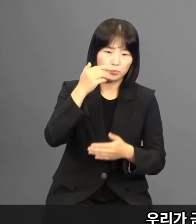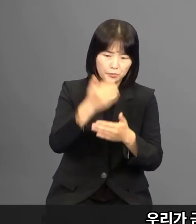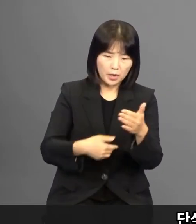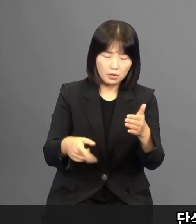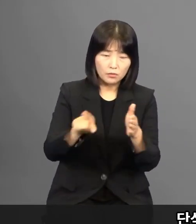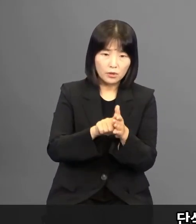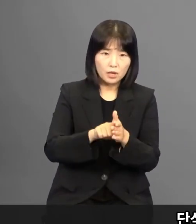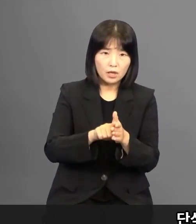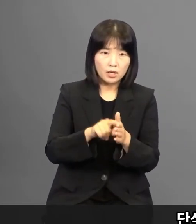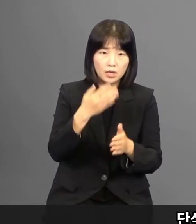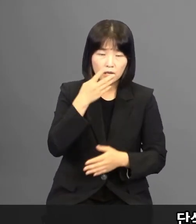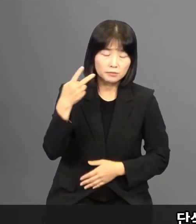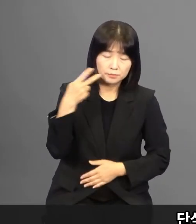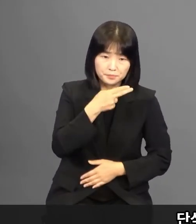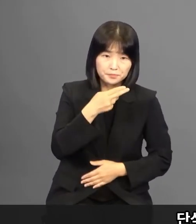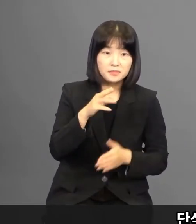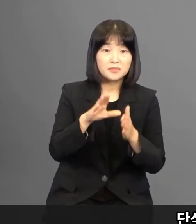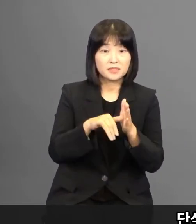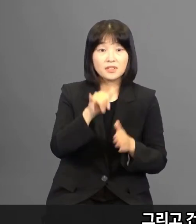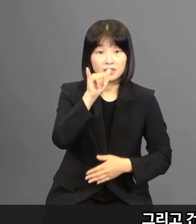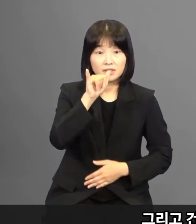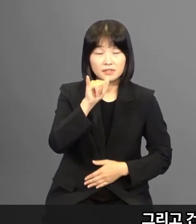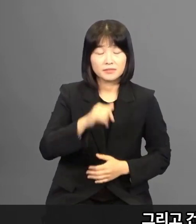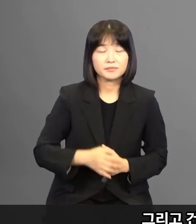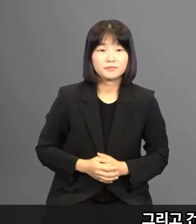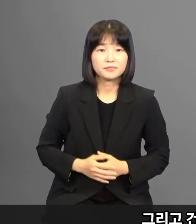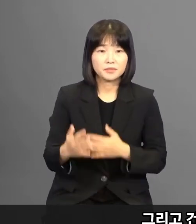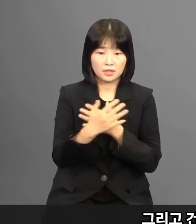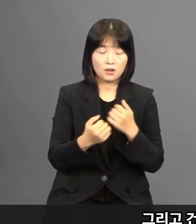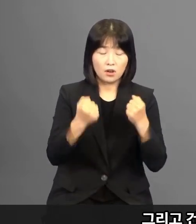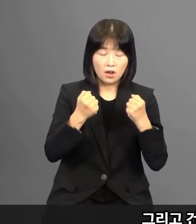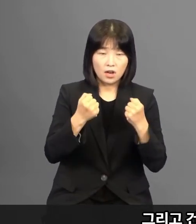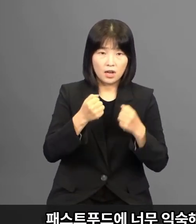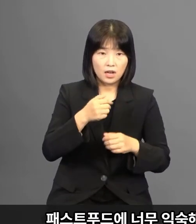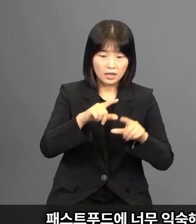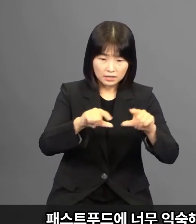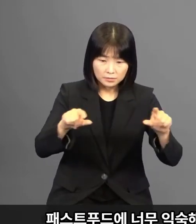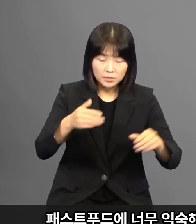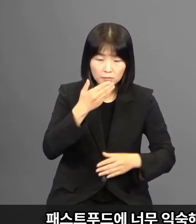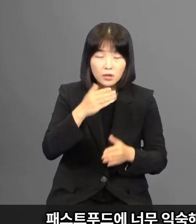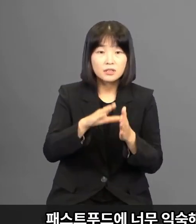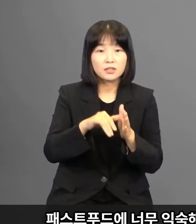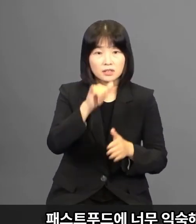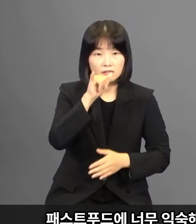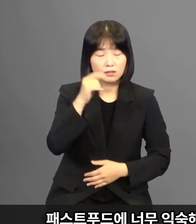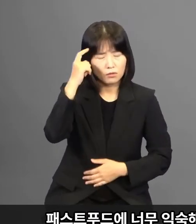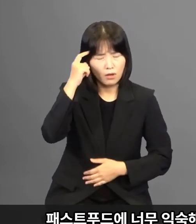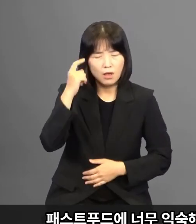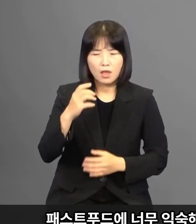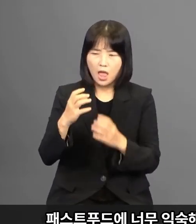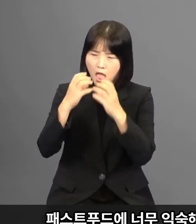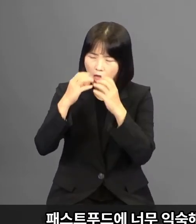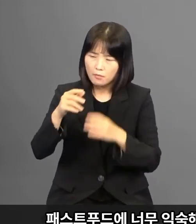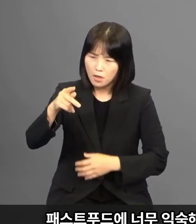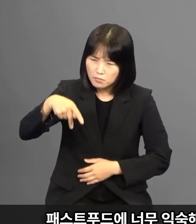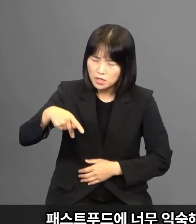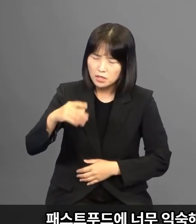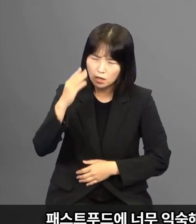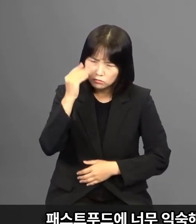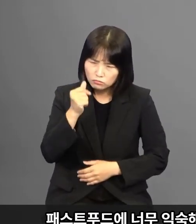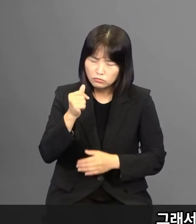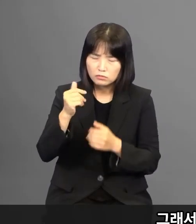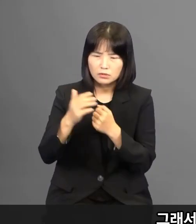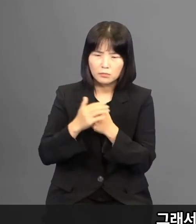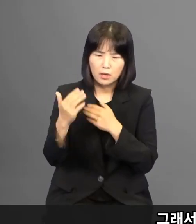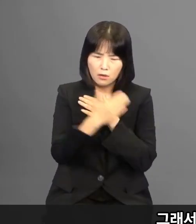있어요. 단식할 때가 있어요. 그리고 건강한 음식을 먹죠. 왜? 패스트푸드에 너무 익숙해져 있다니까 몸이 상하고 있는